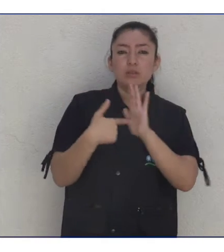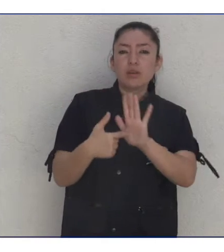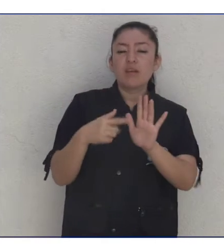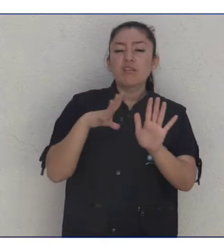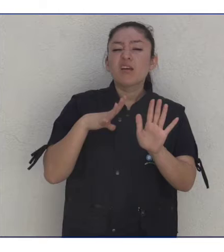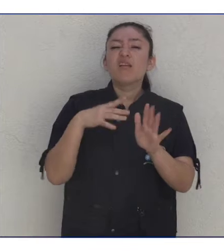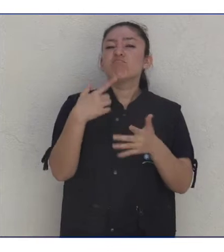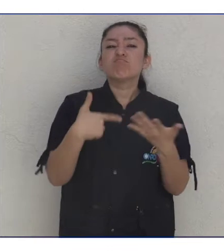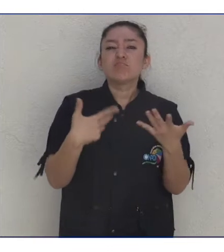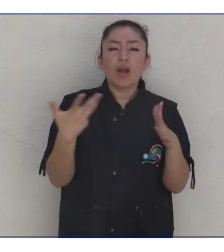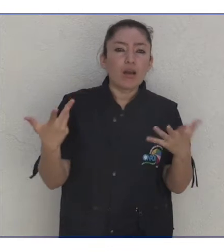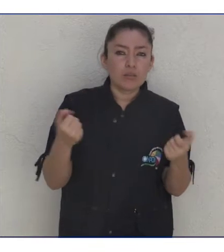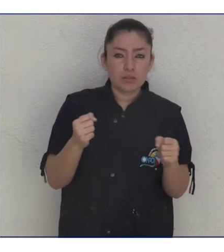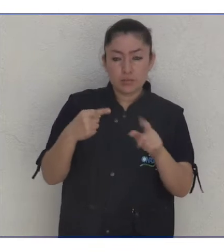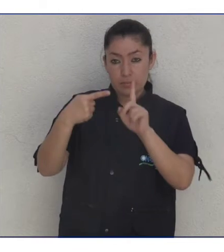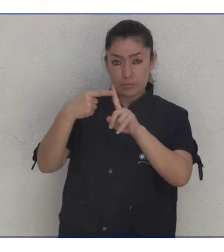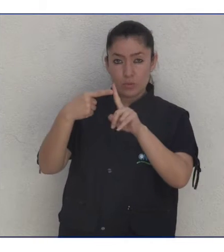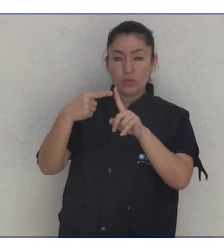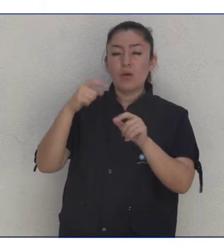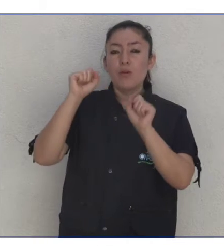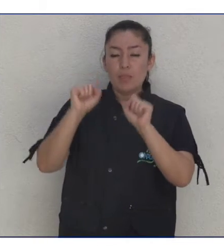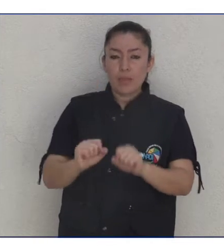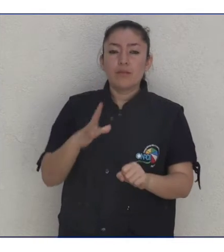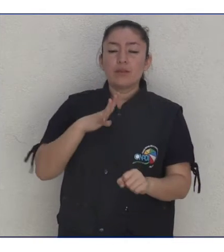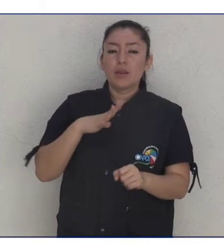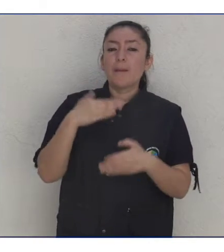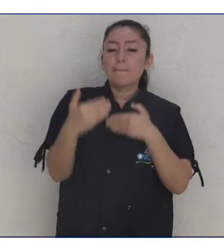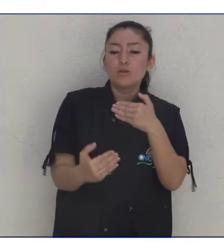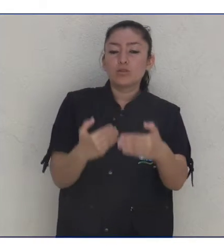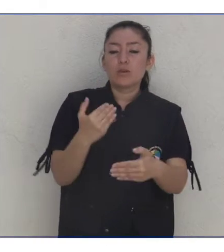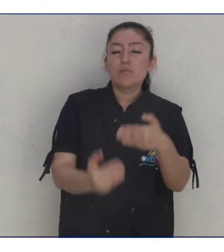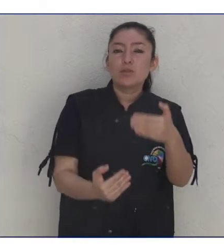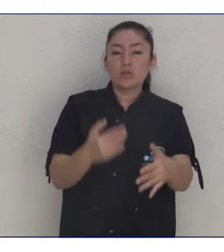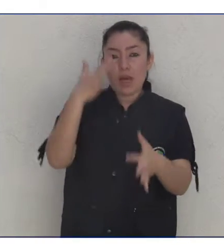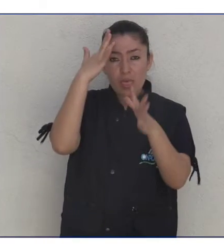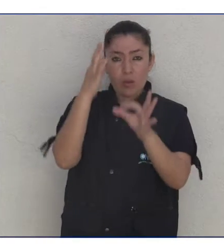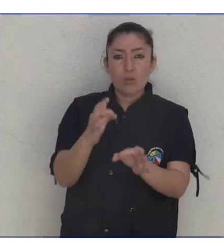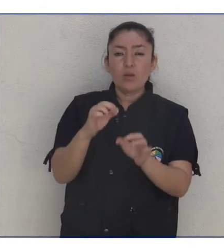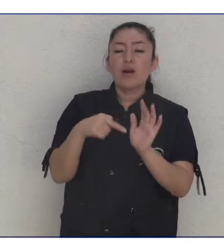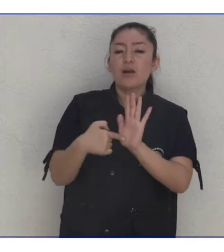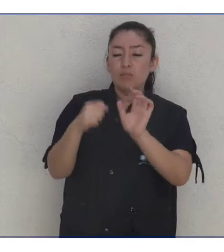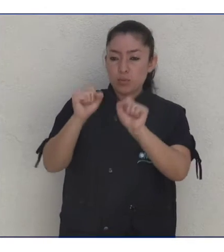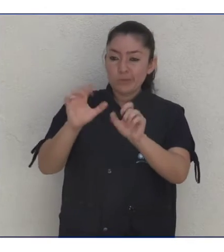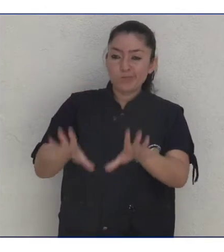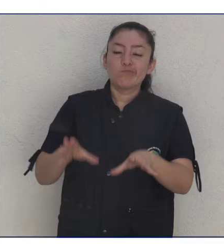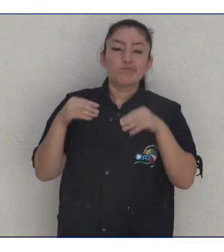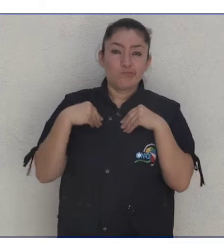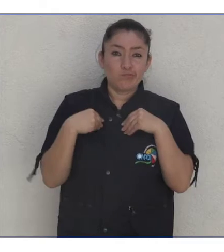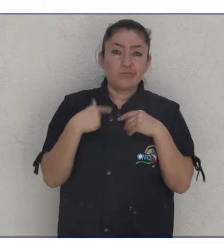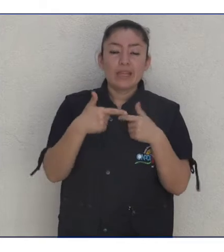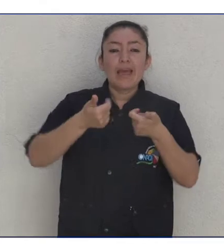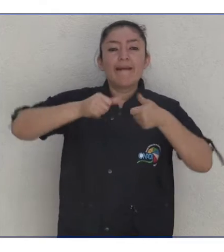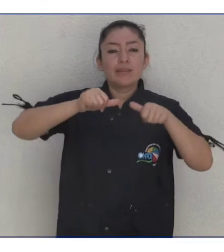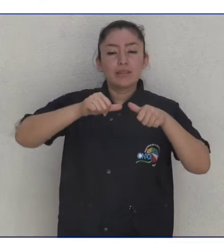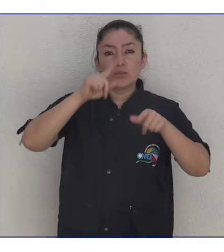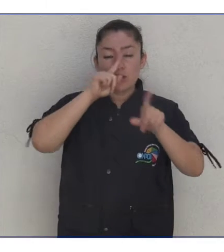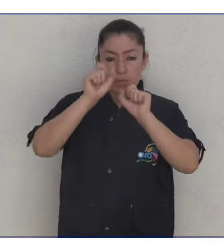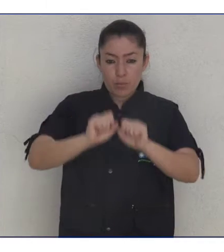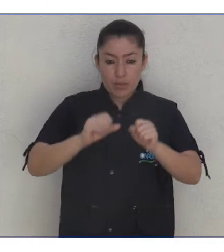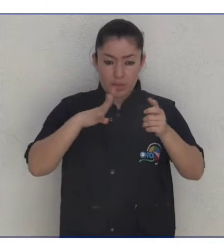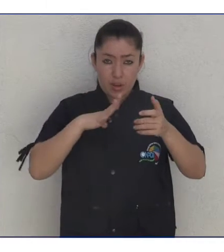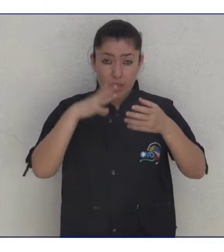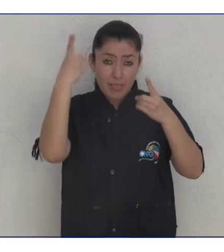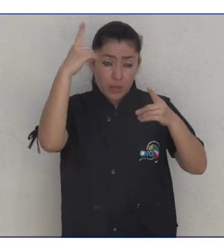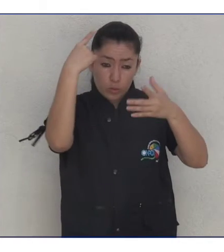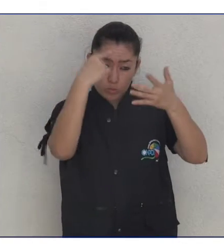con estos deberán 1. Adoptar los procedimientos adecuados para recibir y responder las solicitudes de acceso y corrección de